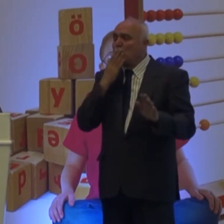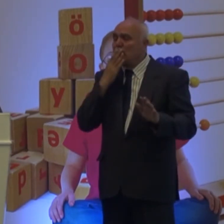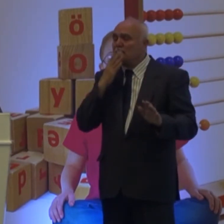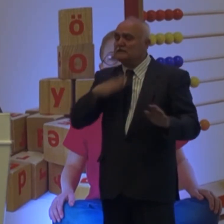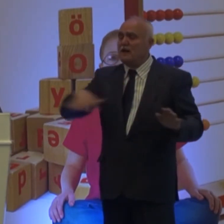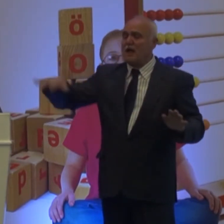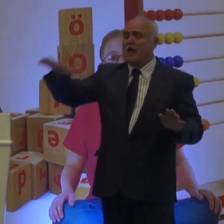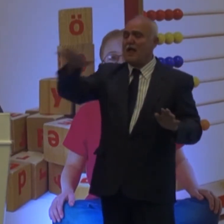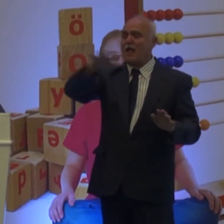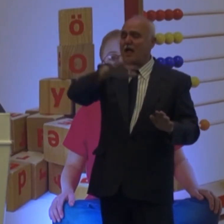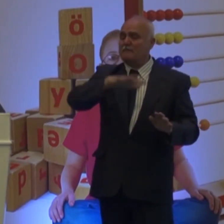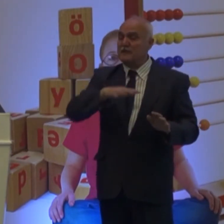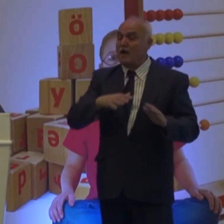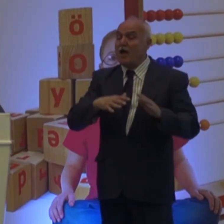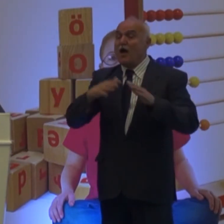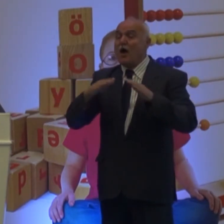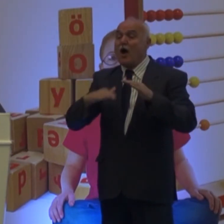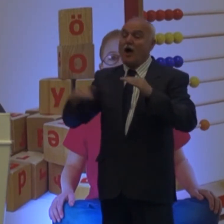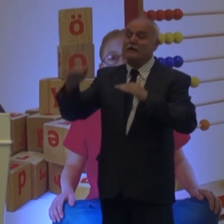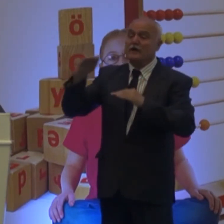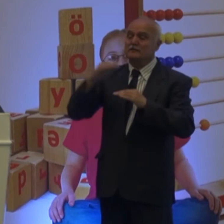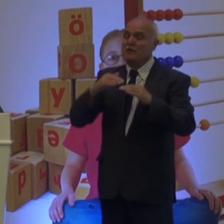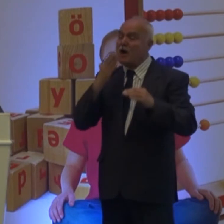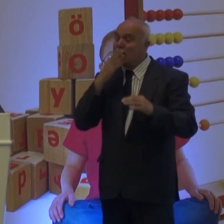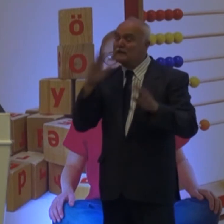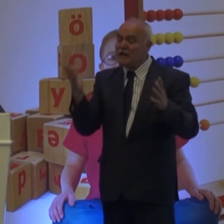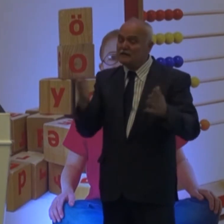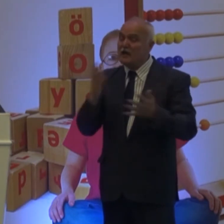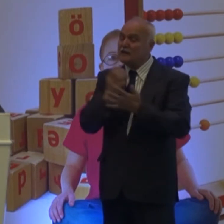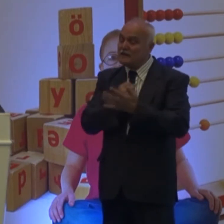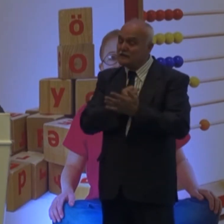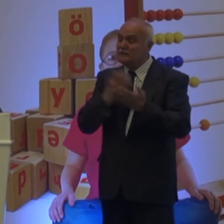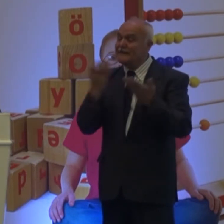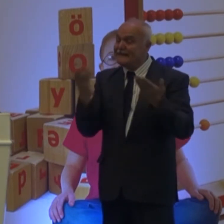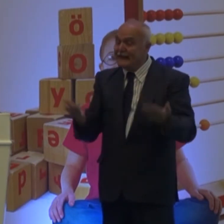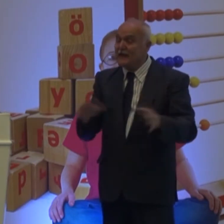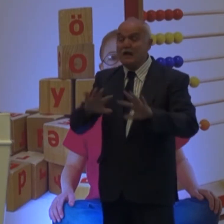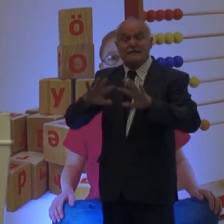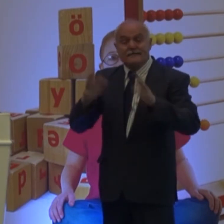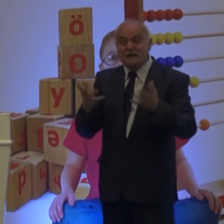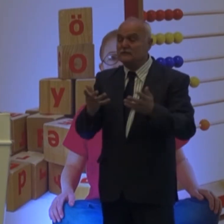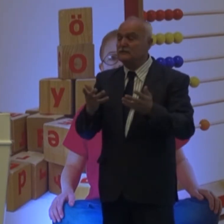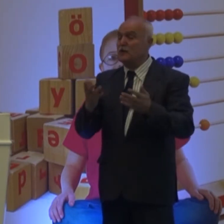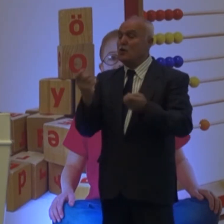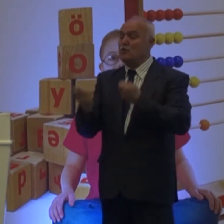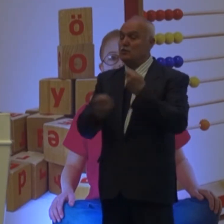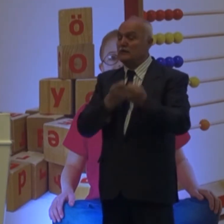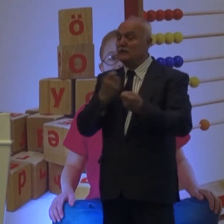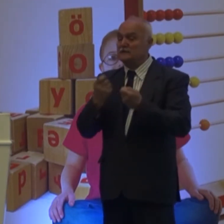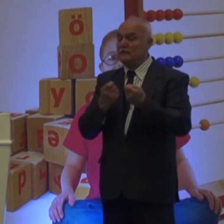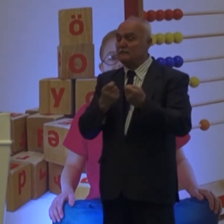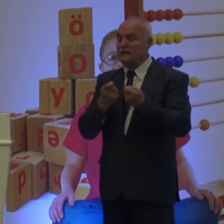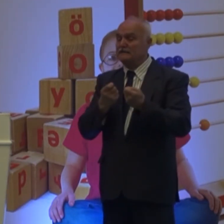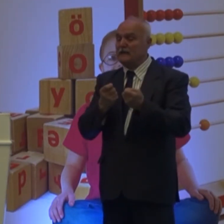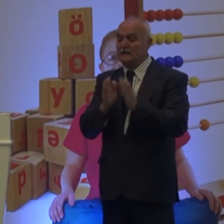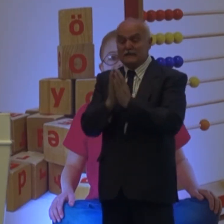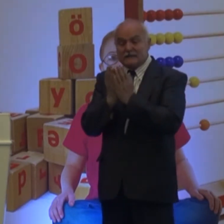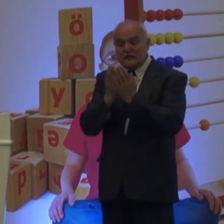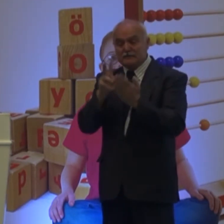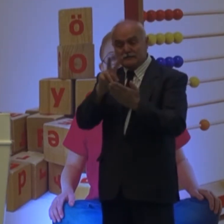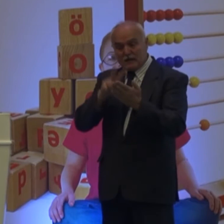hepsi hangi aşamada, hangi derste, hangi kazanımda, neyi ve nasıl kullanacaklarını belirten kılavuzlarıyla